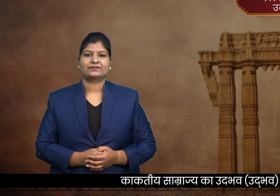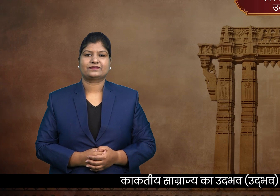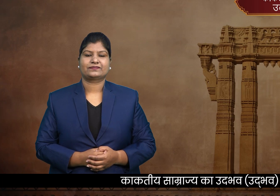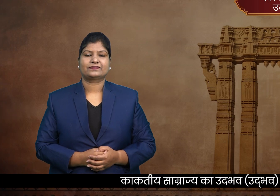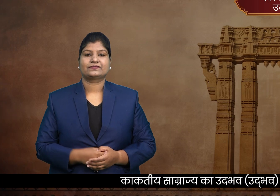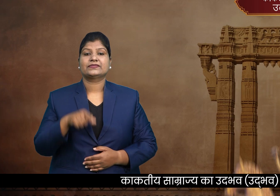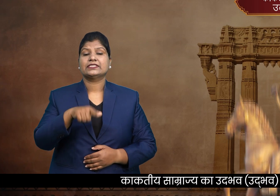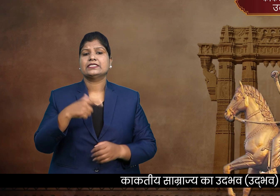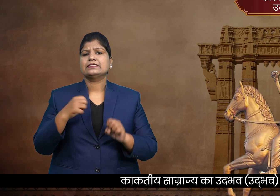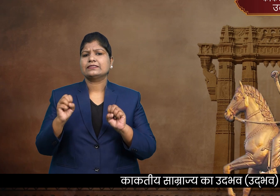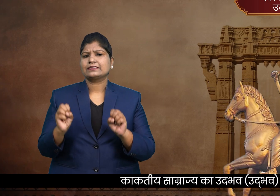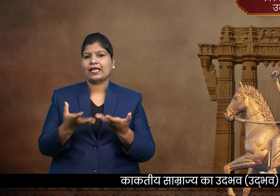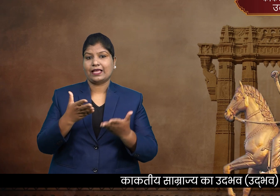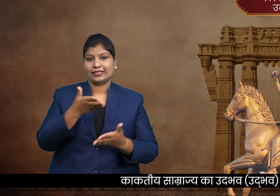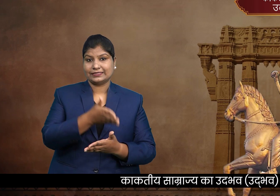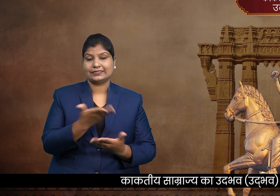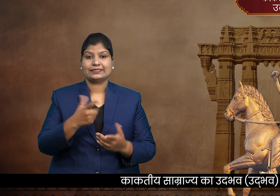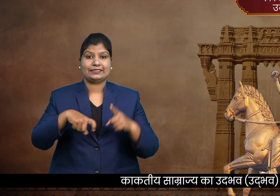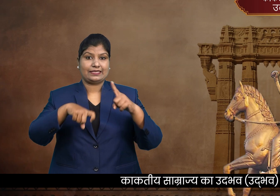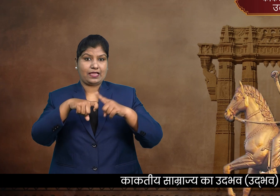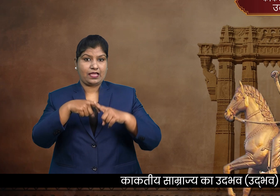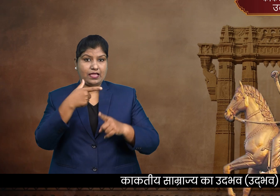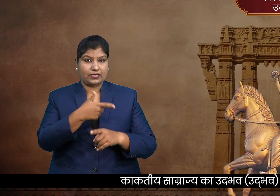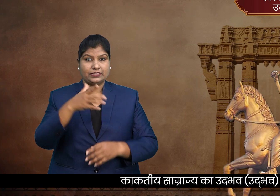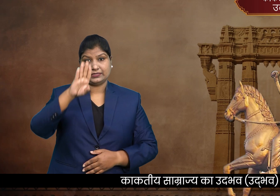काकतीय साम्राज्य का उद्भव